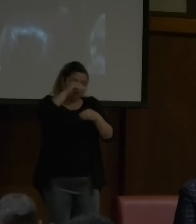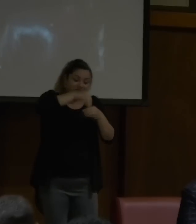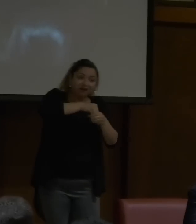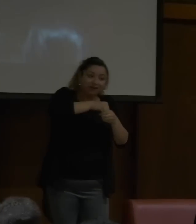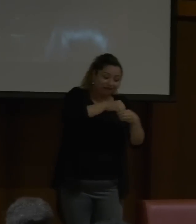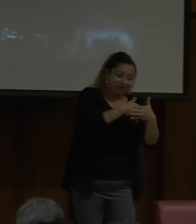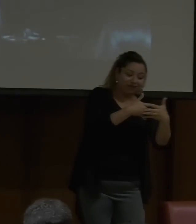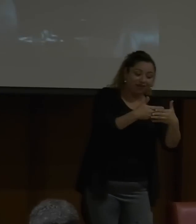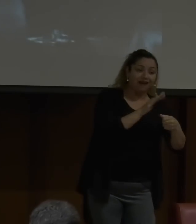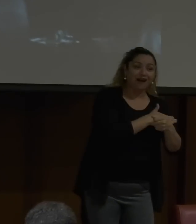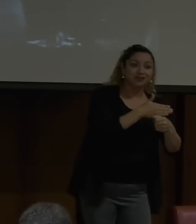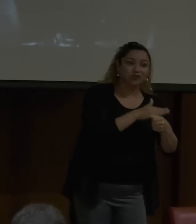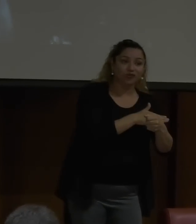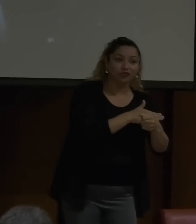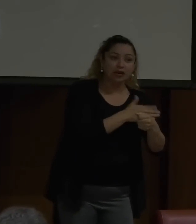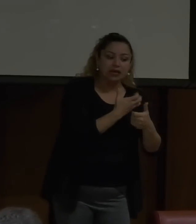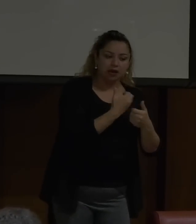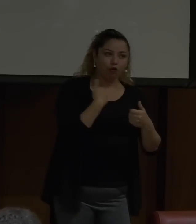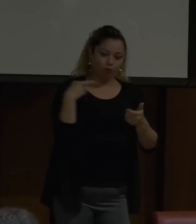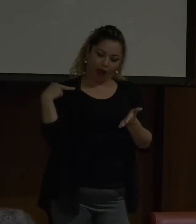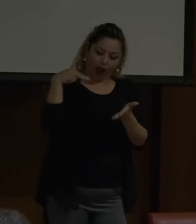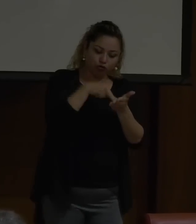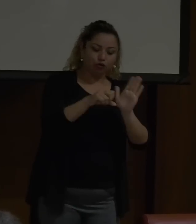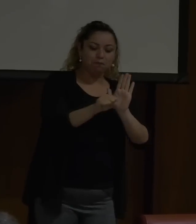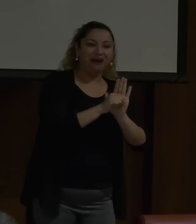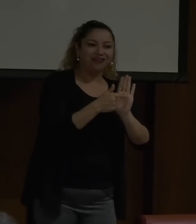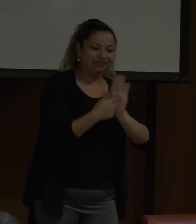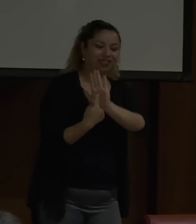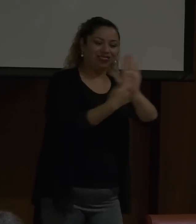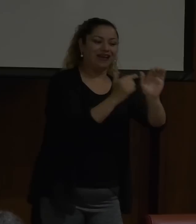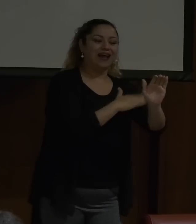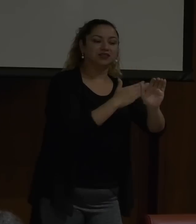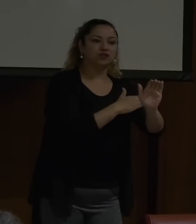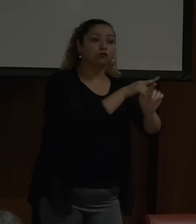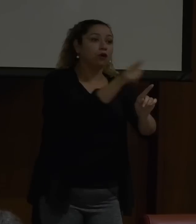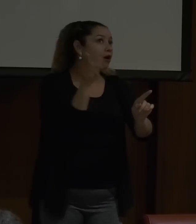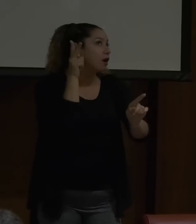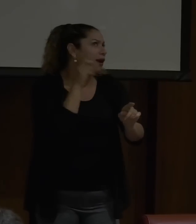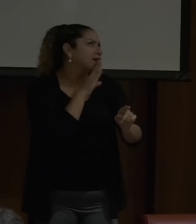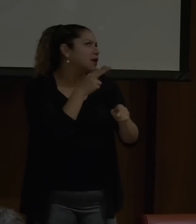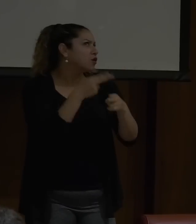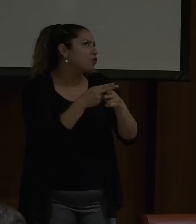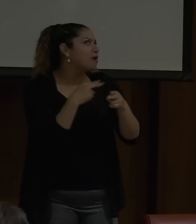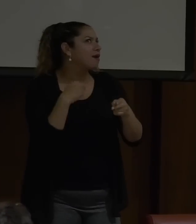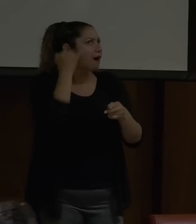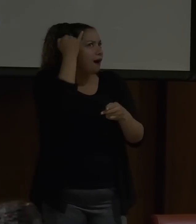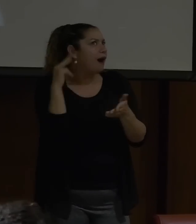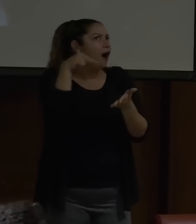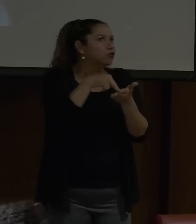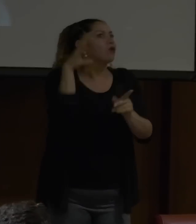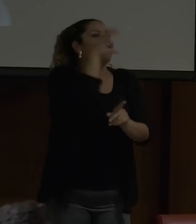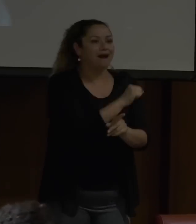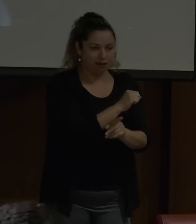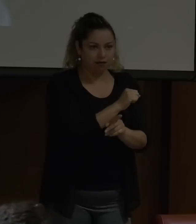viajara marcada con su autor, que la gente supiera de quién era, porque precisamente